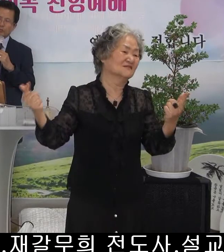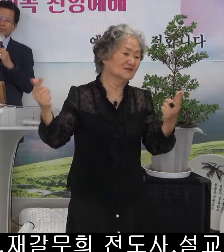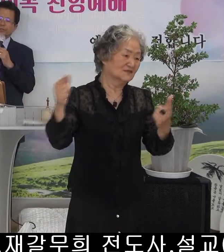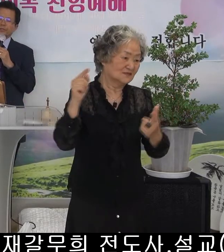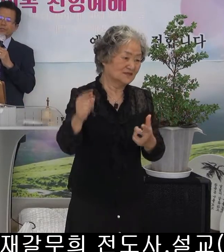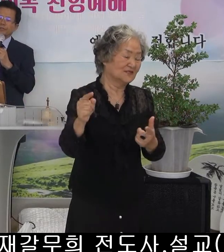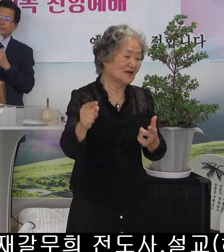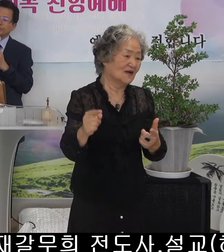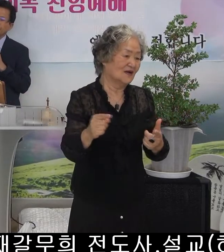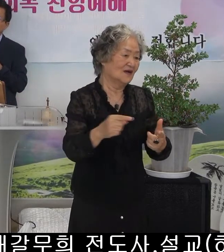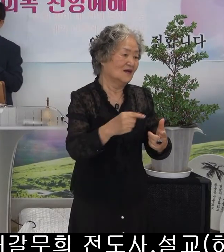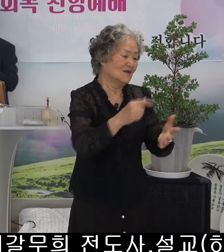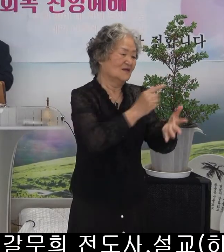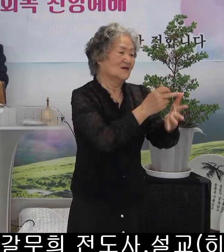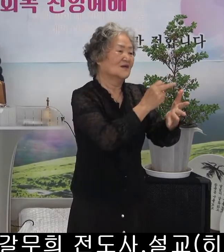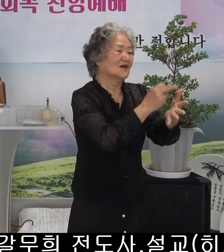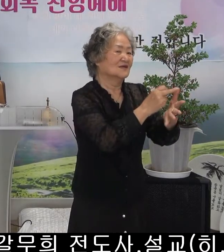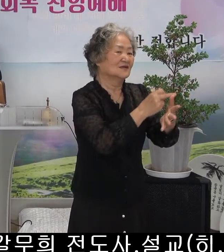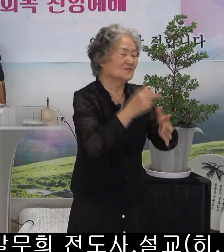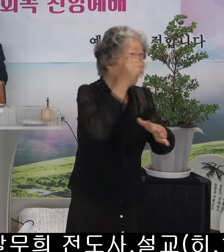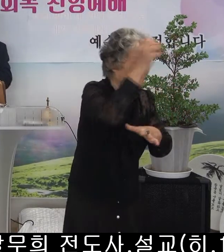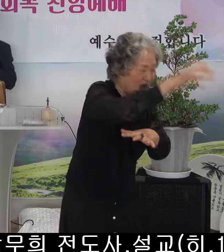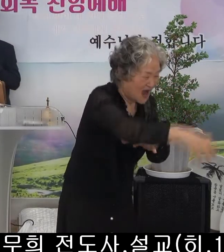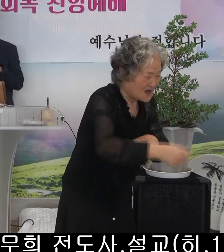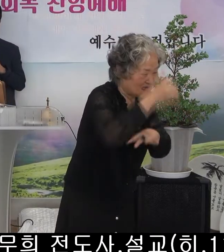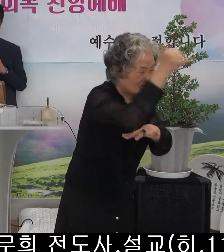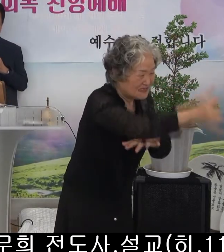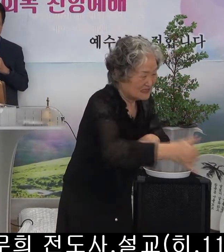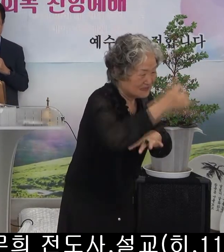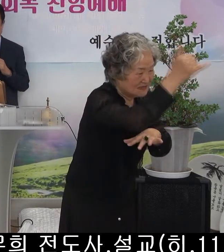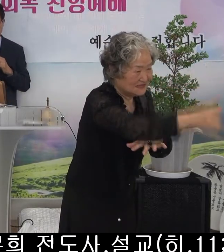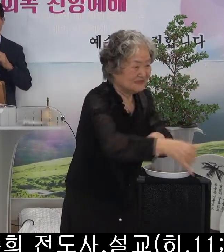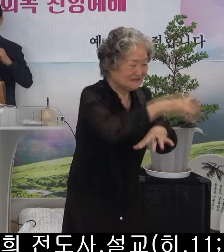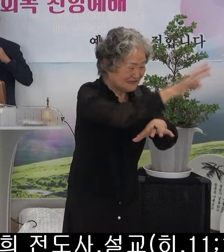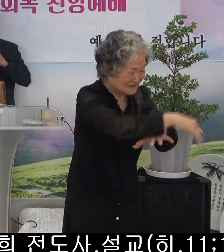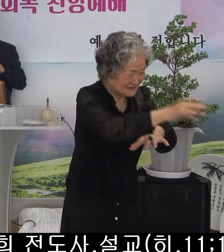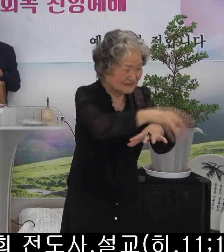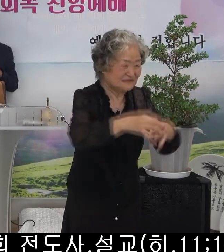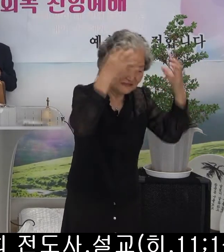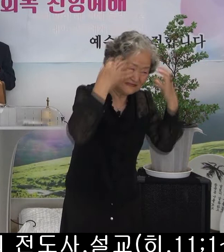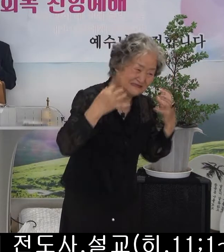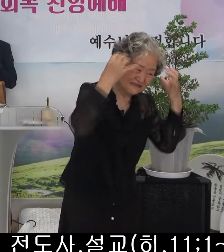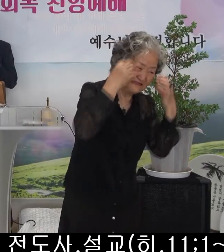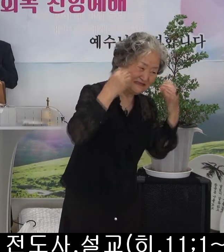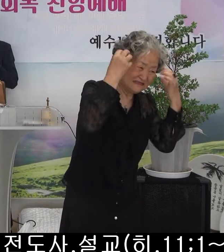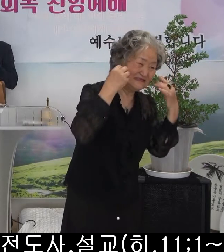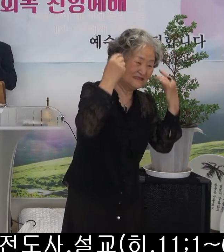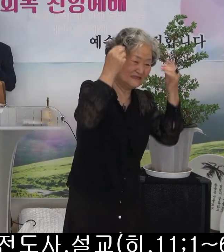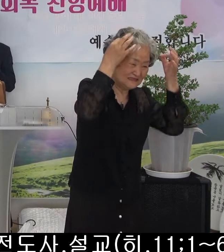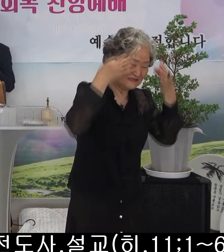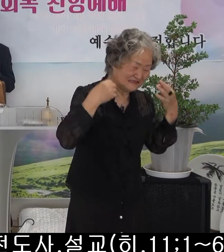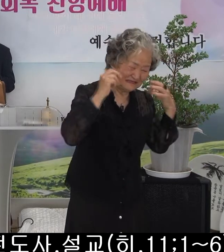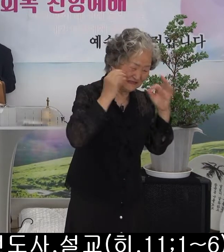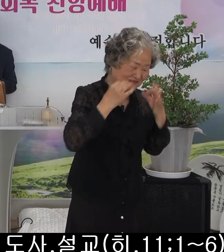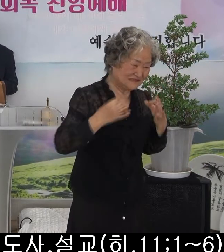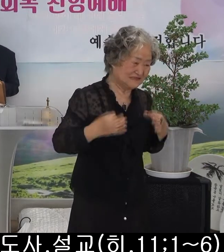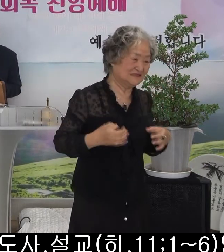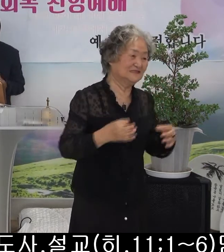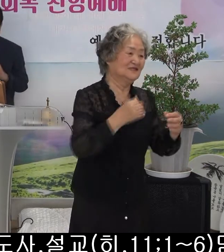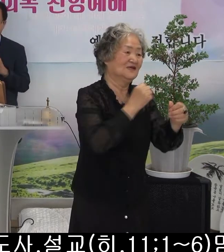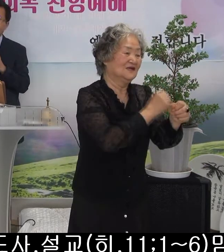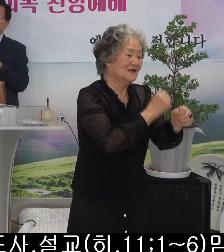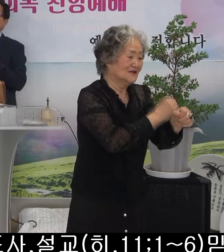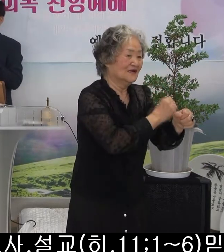파면서 일구면서 그 농사를 짓게 되죠. 이런 일을 하다 보면은 보이지 않는 하나님보다 보이는